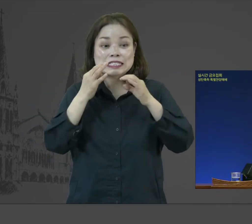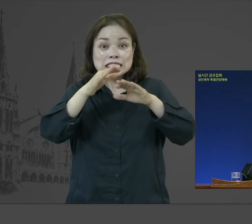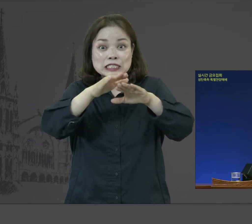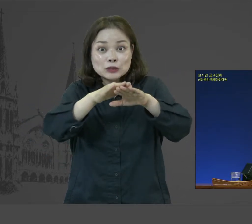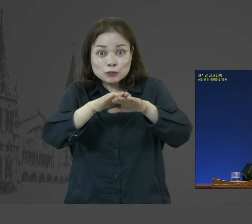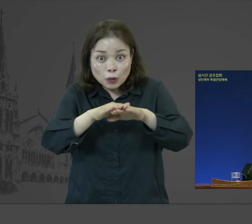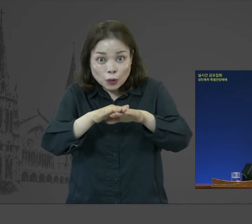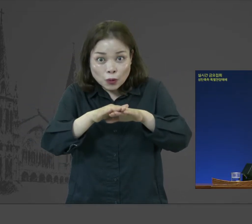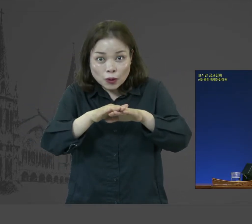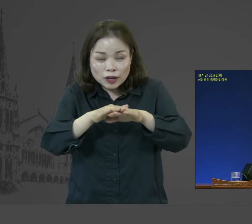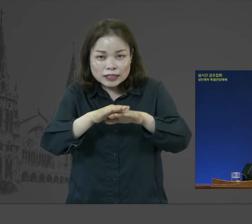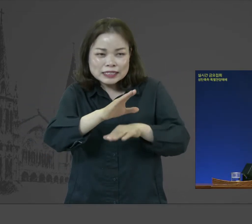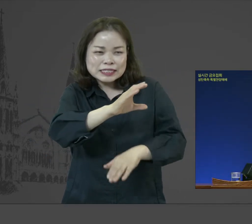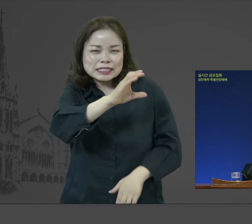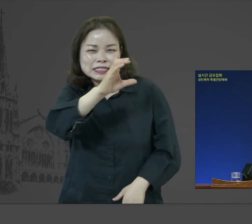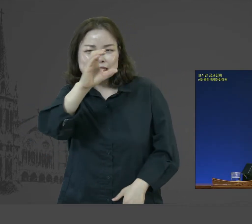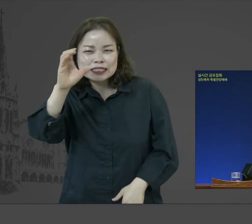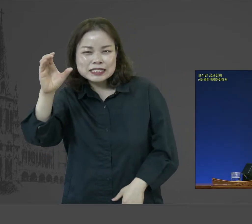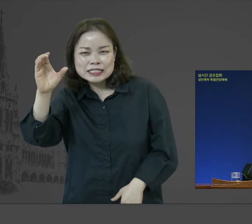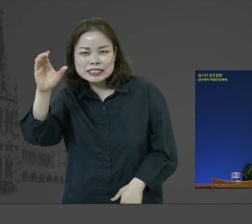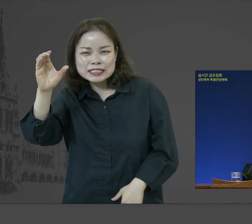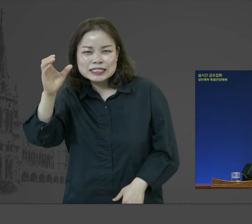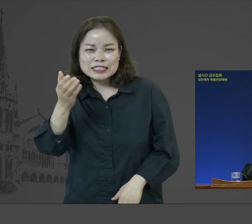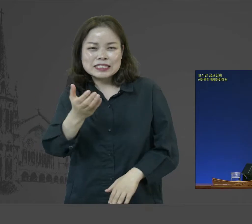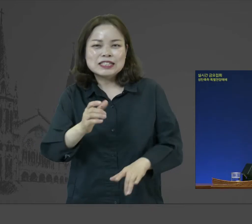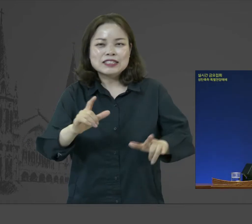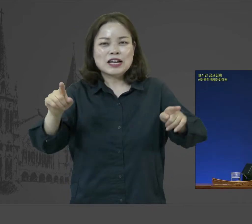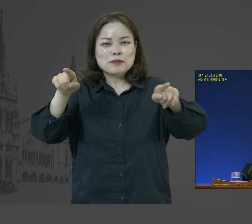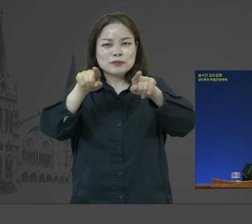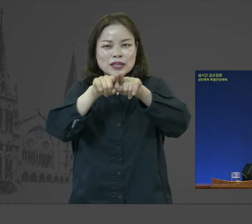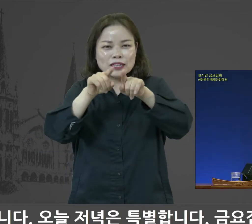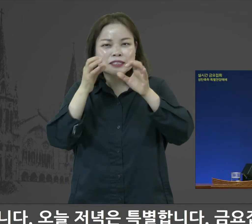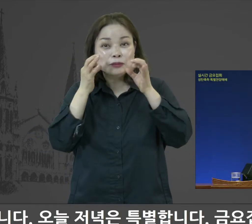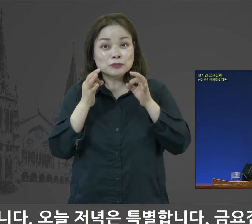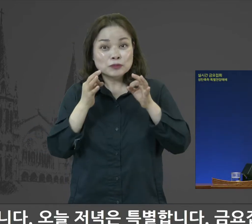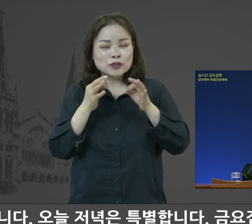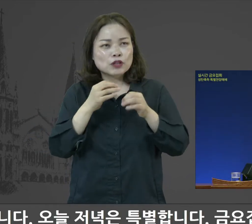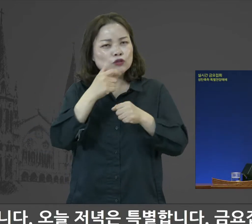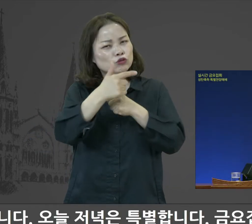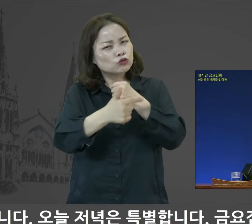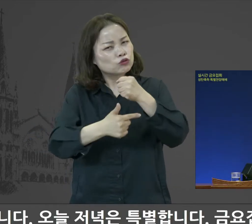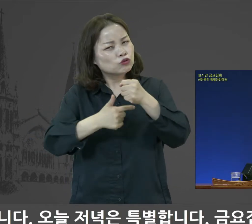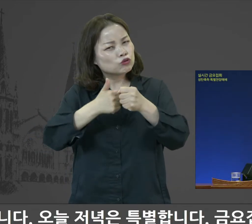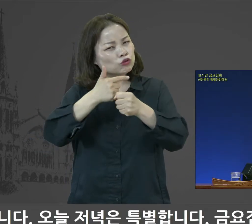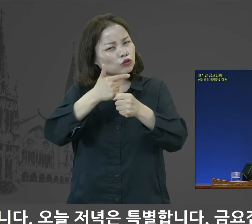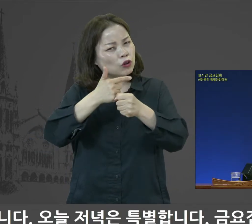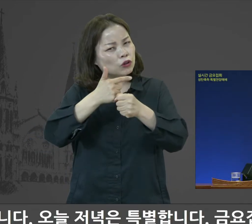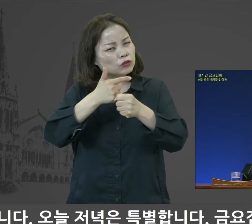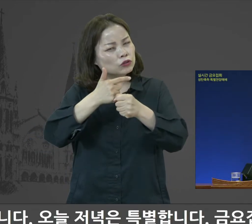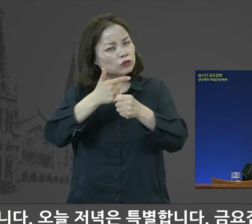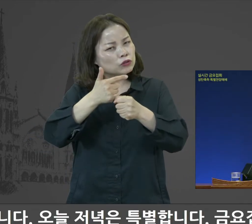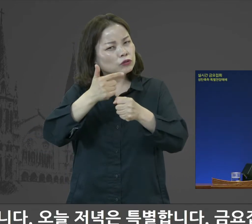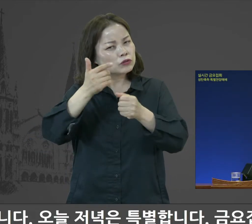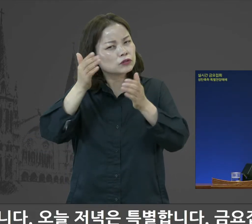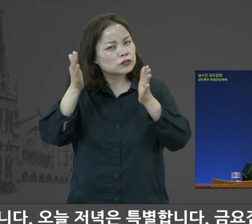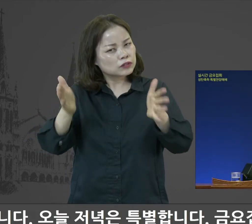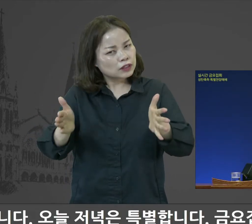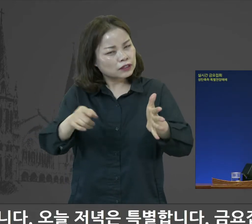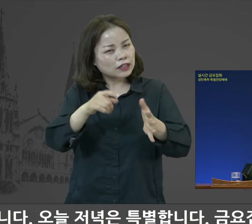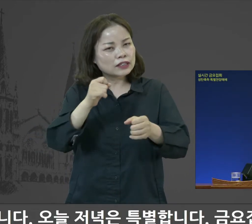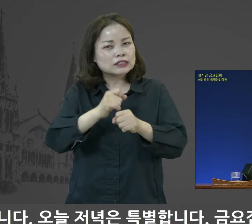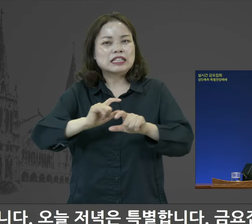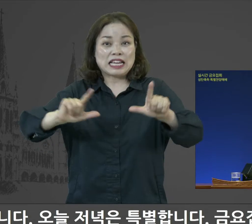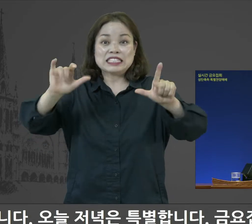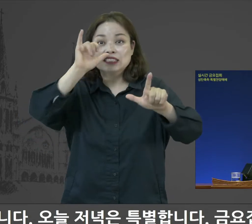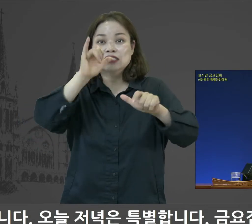집회가 크리스마스 이브하고 겹쳐져서 한 6년 만에 이런 날이 있다고 생각이